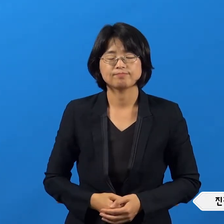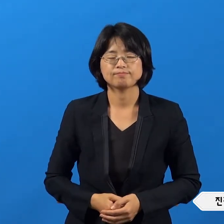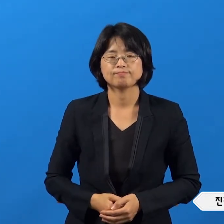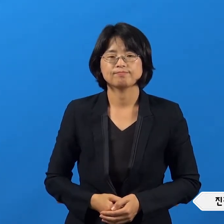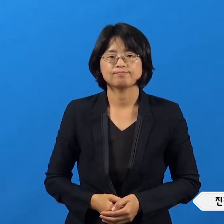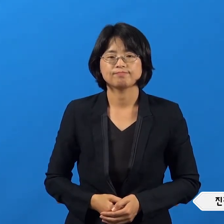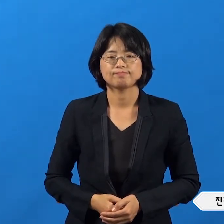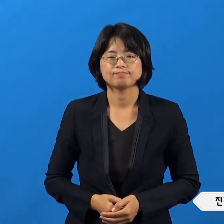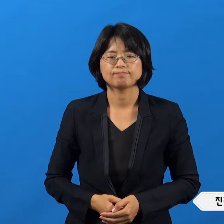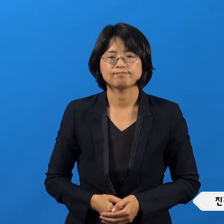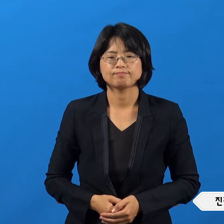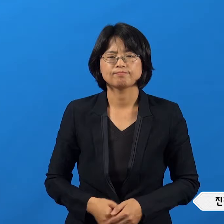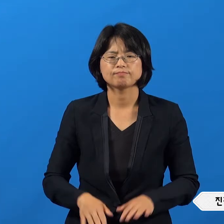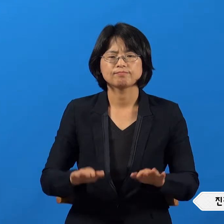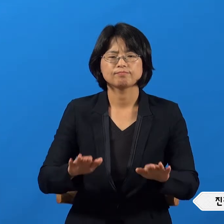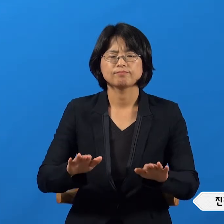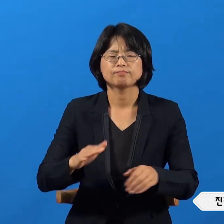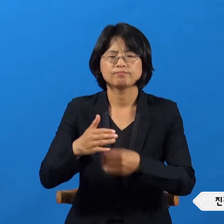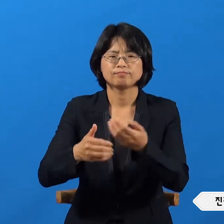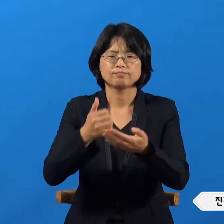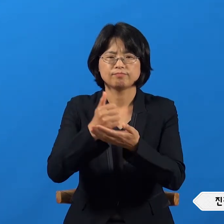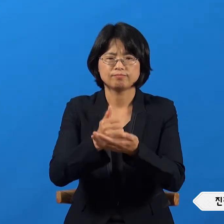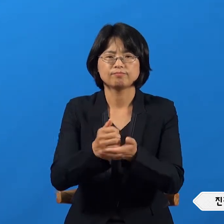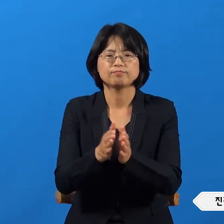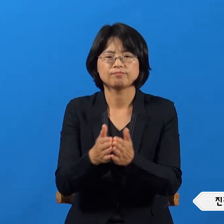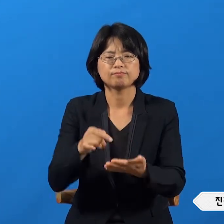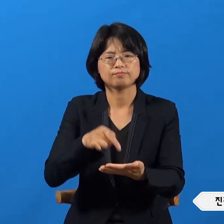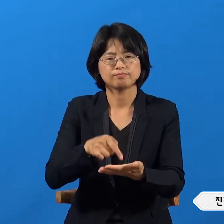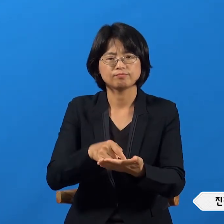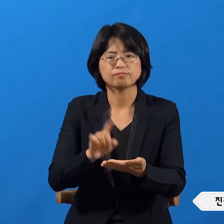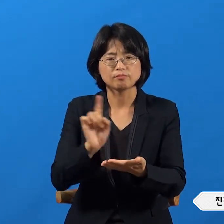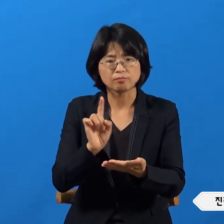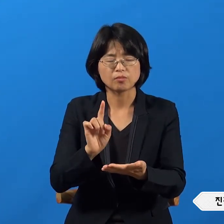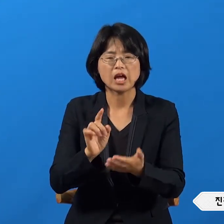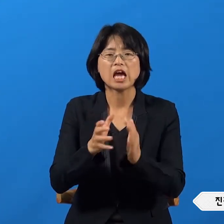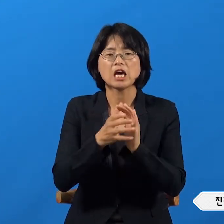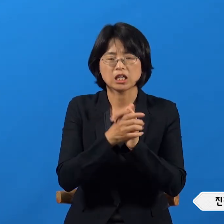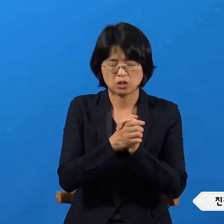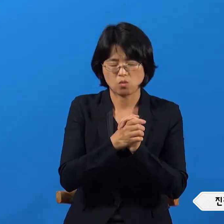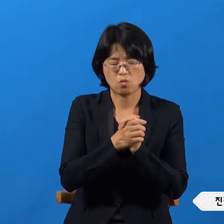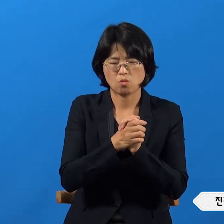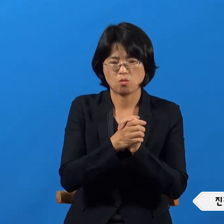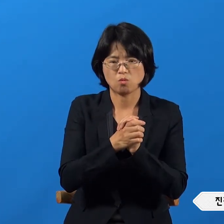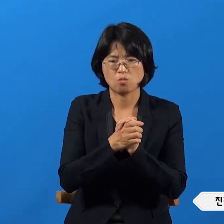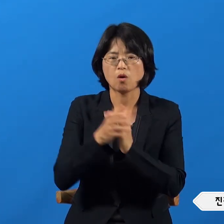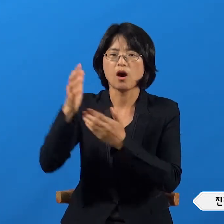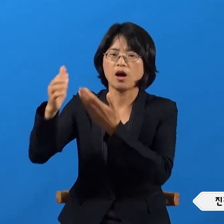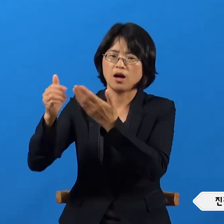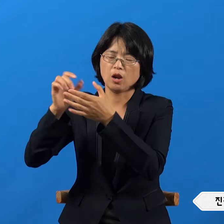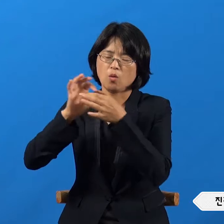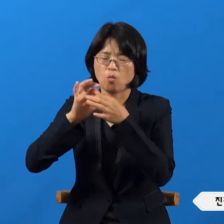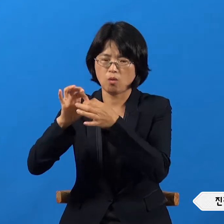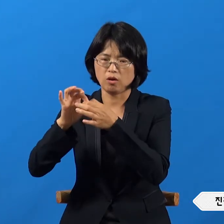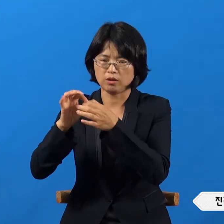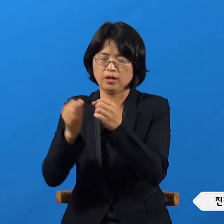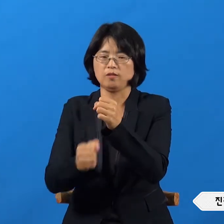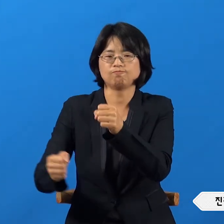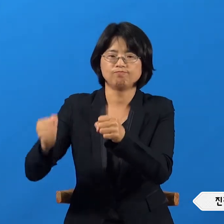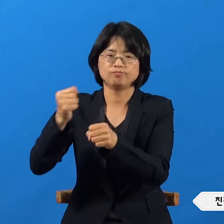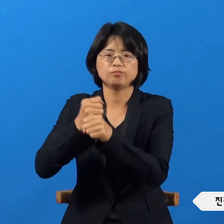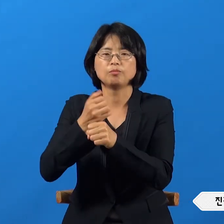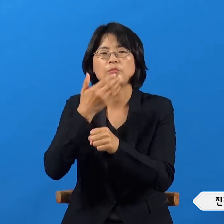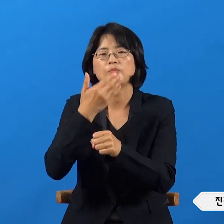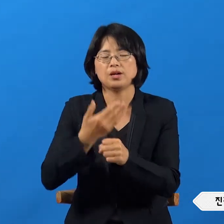말씀합니다. 기도가 하나님과의 관계를 회복시키시는데, 오늘 우리의 기도의